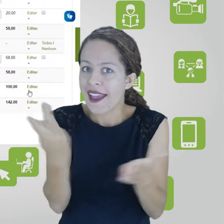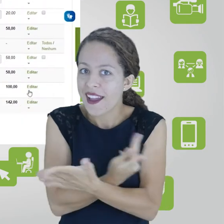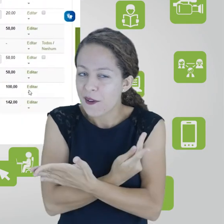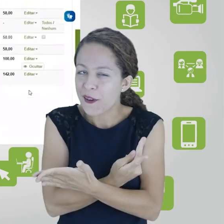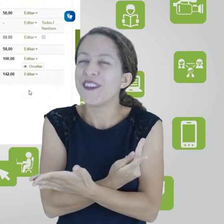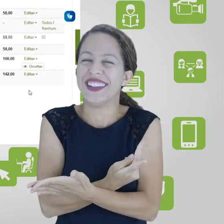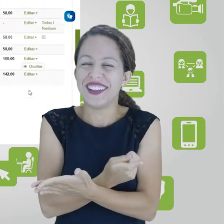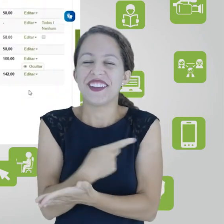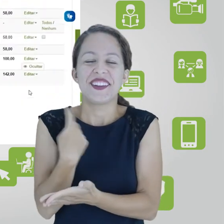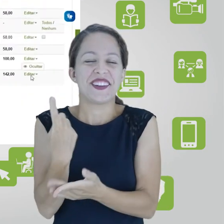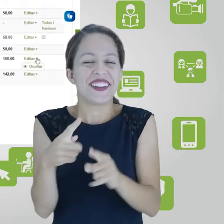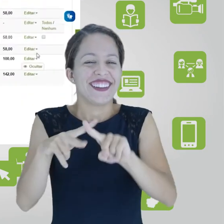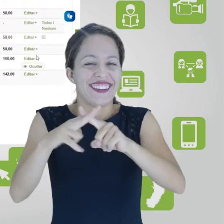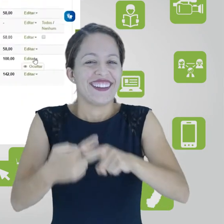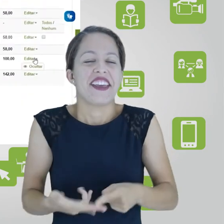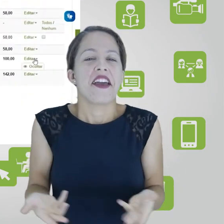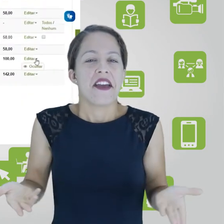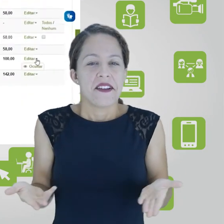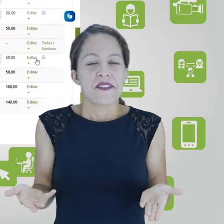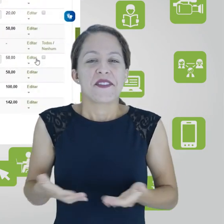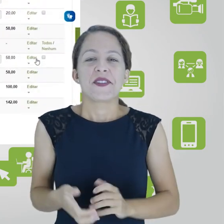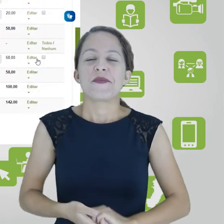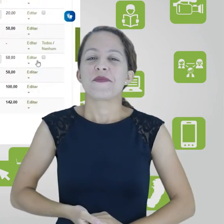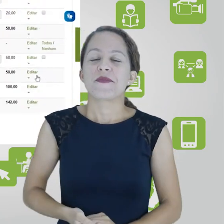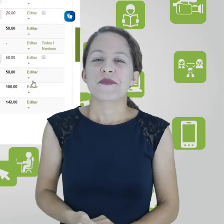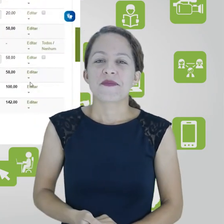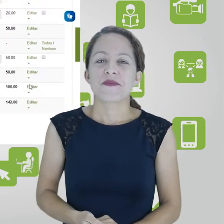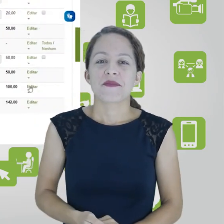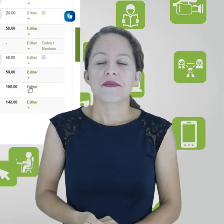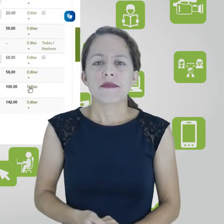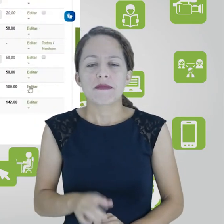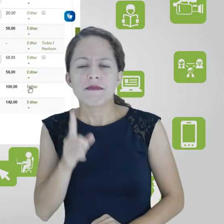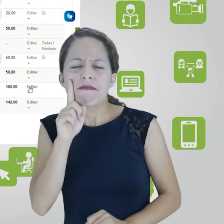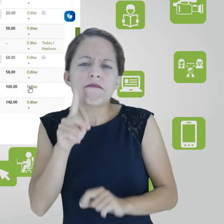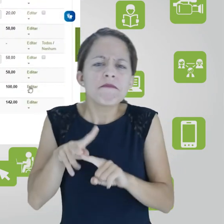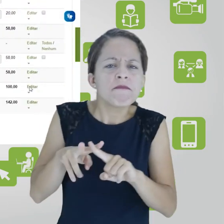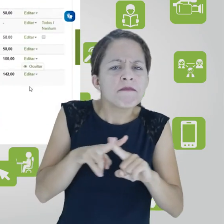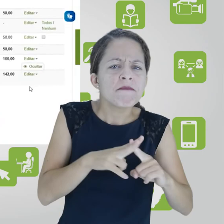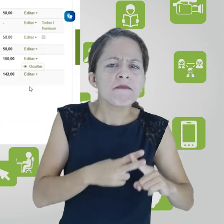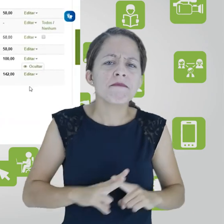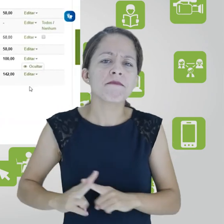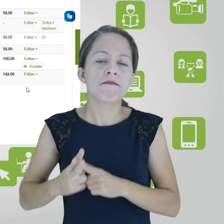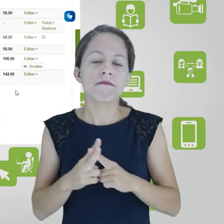Então eu venho aqui, ó, foi até bom dar esse erro que a gente corrige agora.